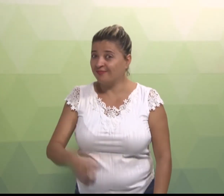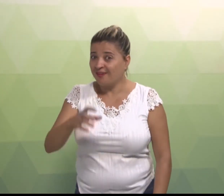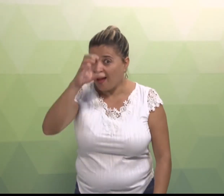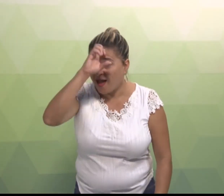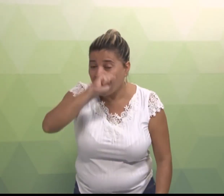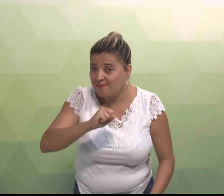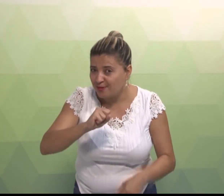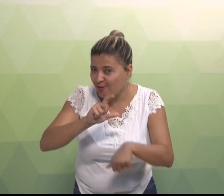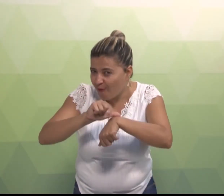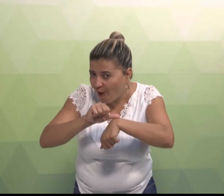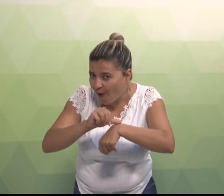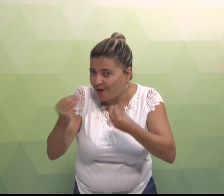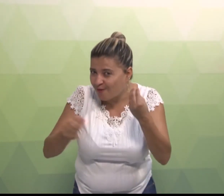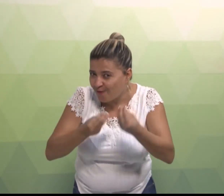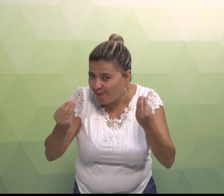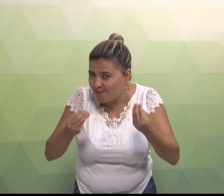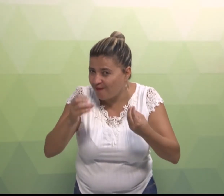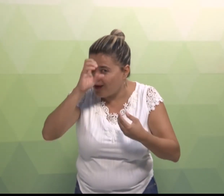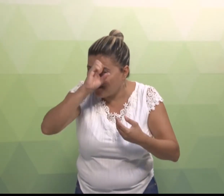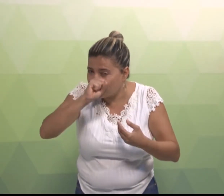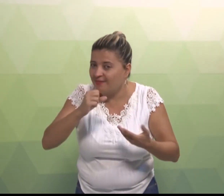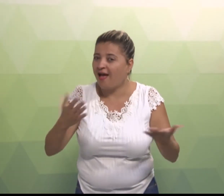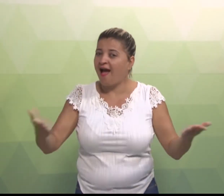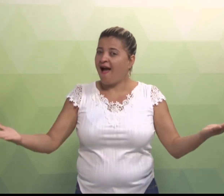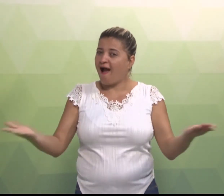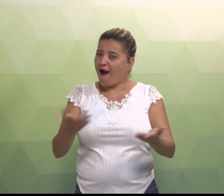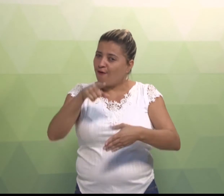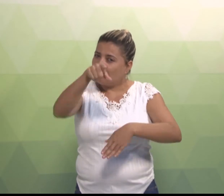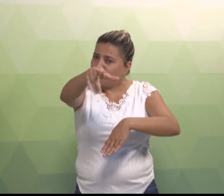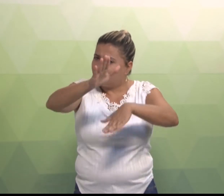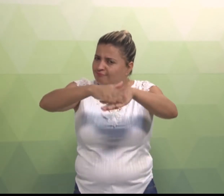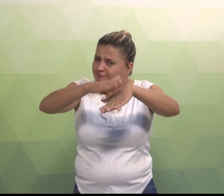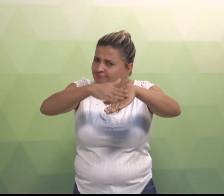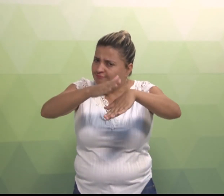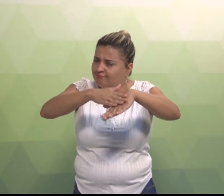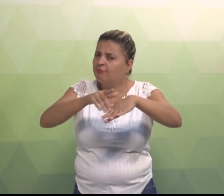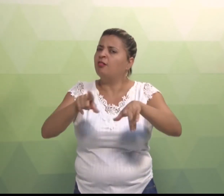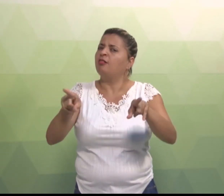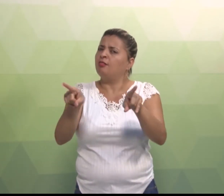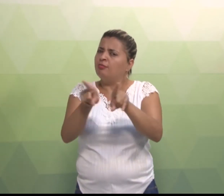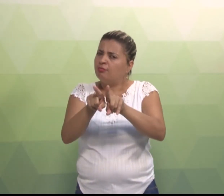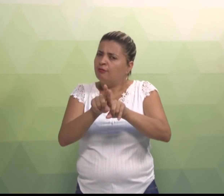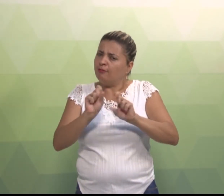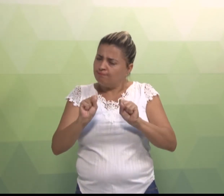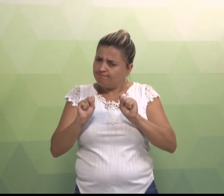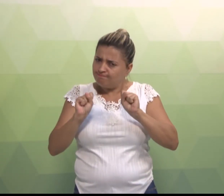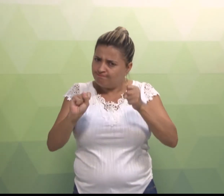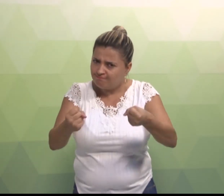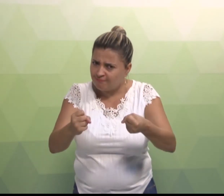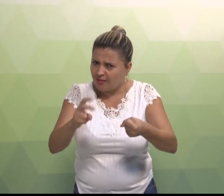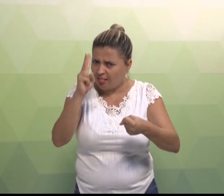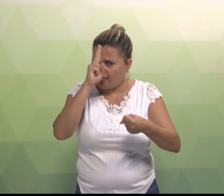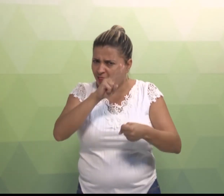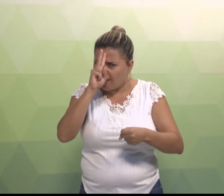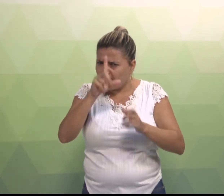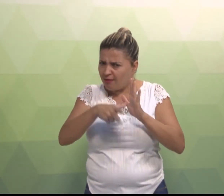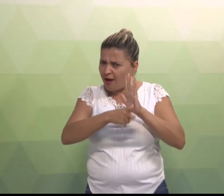Bom, vocês aprenderam a questão das horas, como que a gente pode utilizar, não é mesmo? Então agora, vamos nos